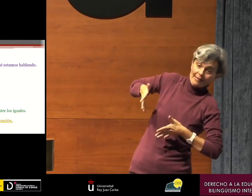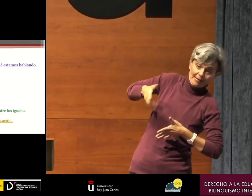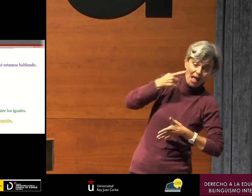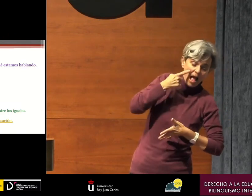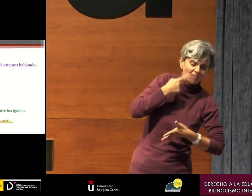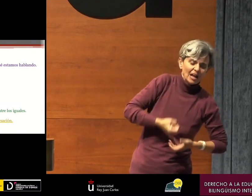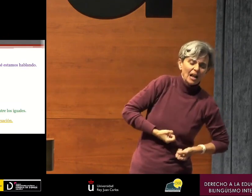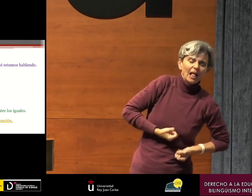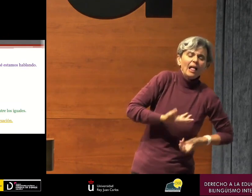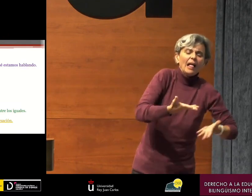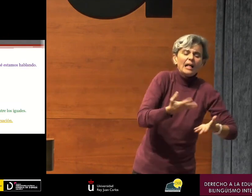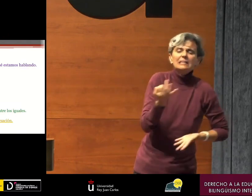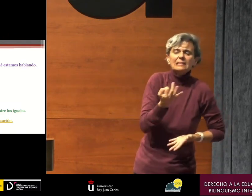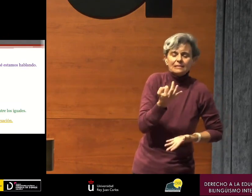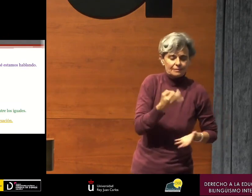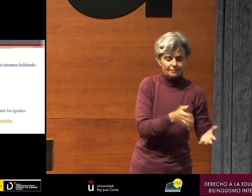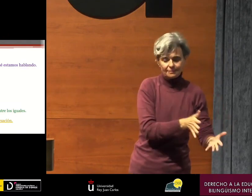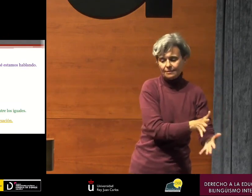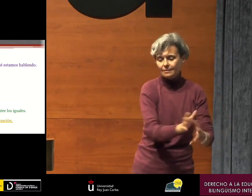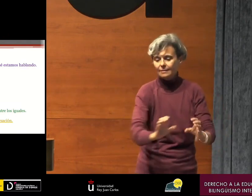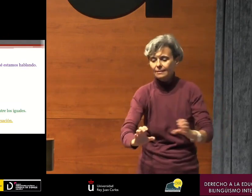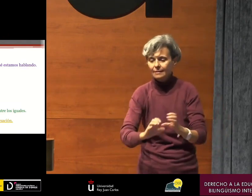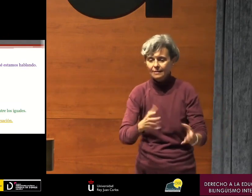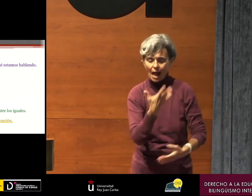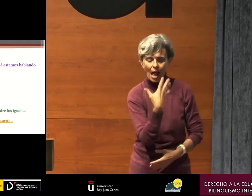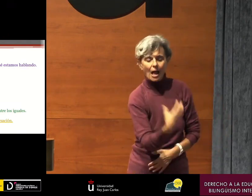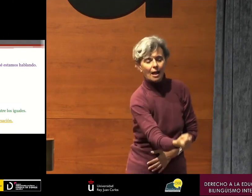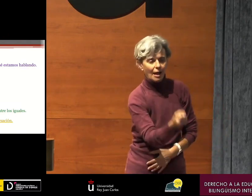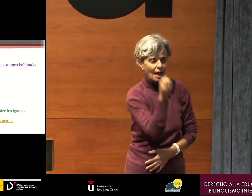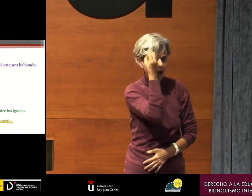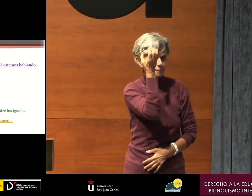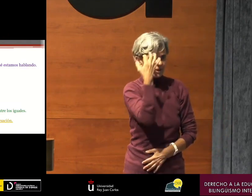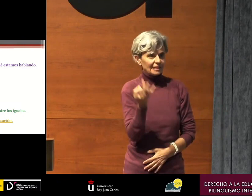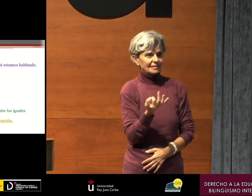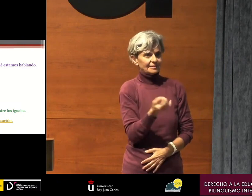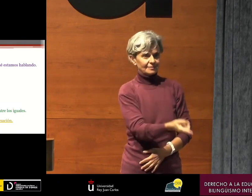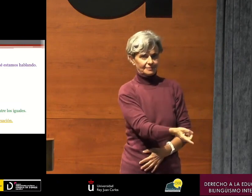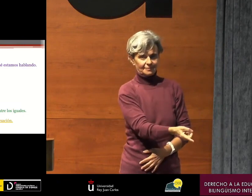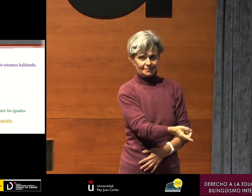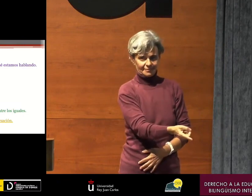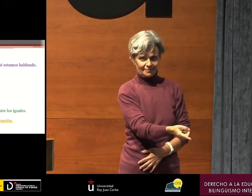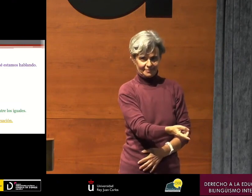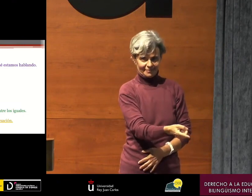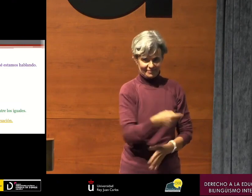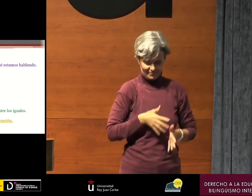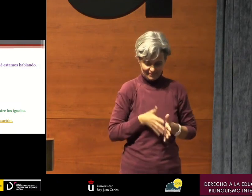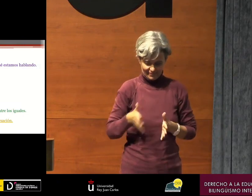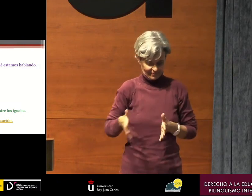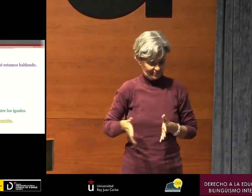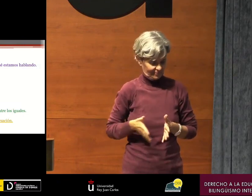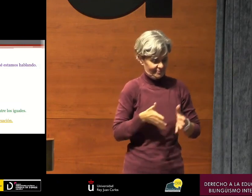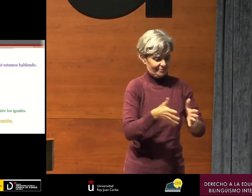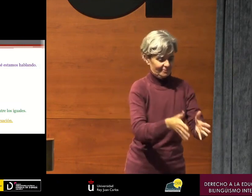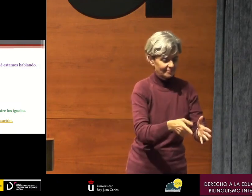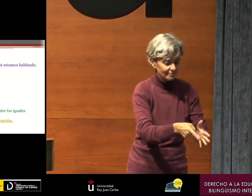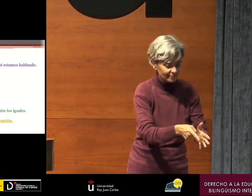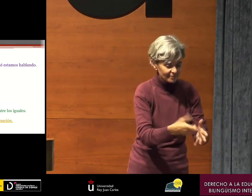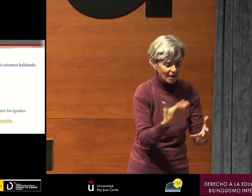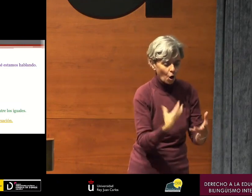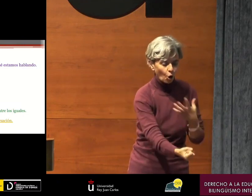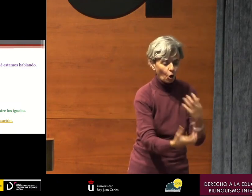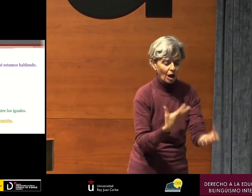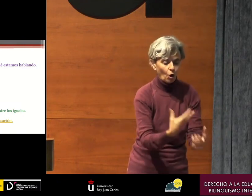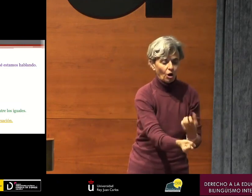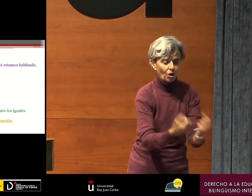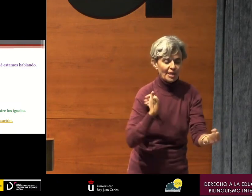tiempo que yo voy ampliando y dotándole de mayor información para que ambos puedan utilizar esos recursos y puedan mejorar en esas